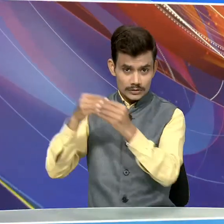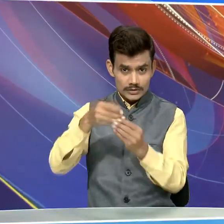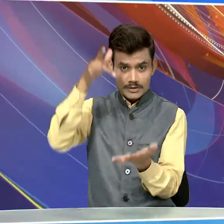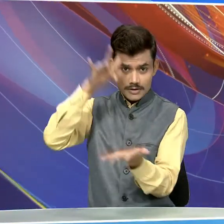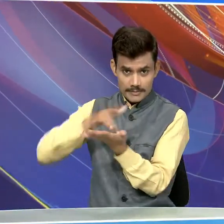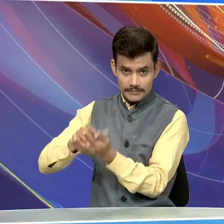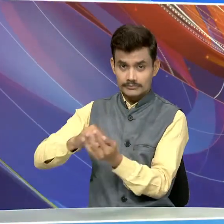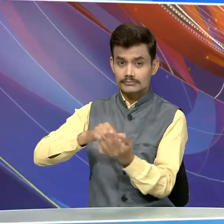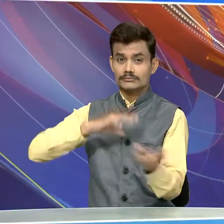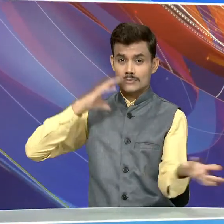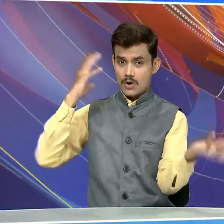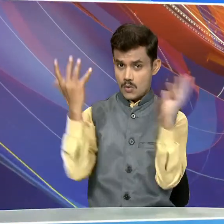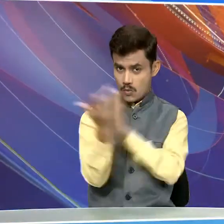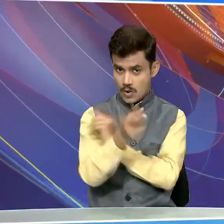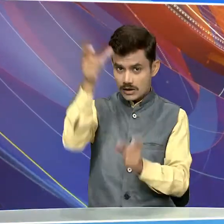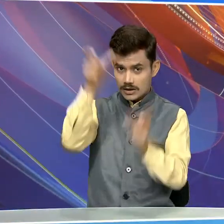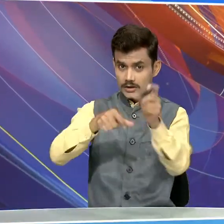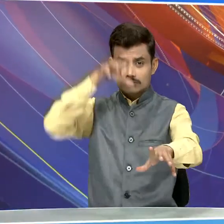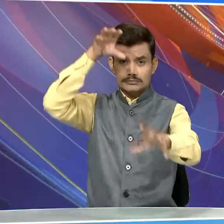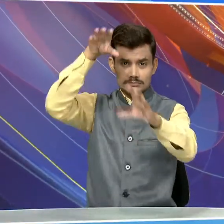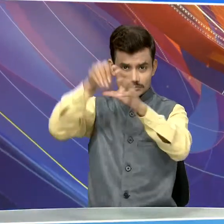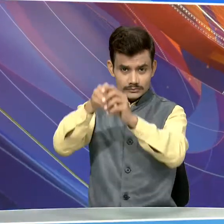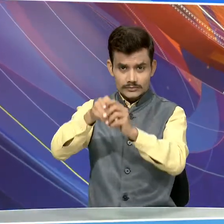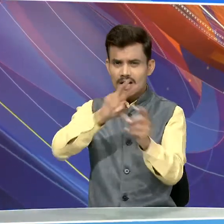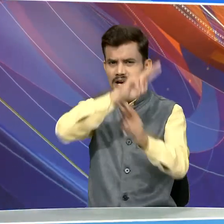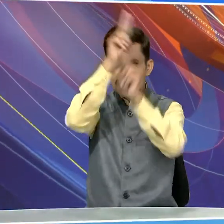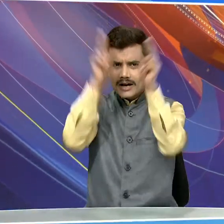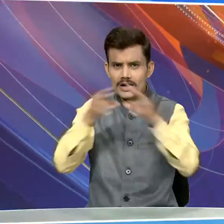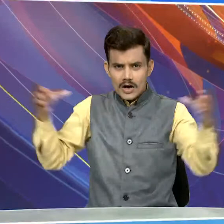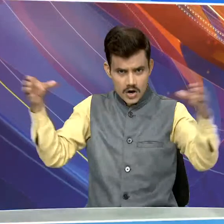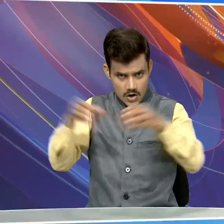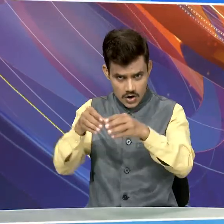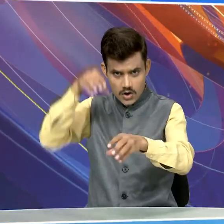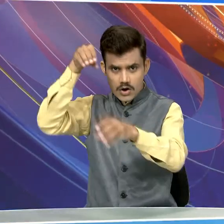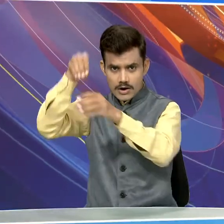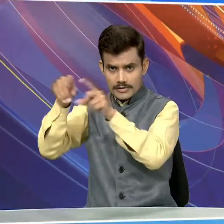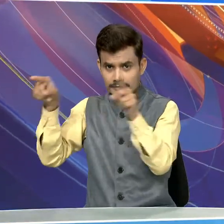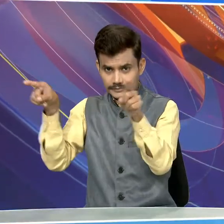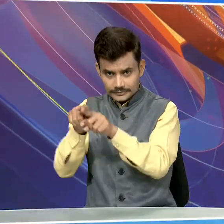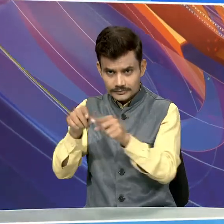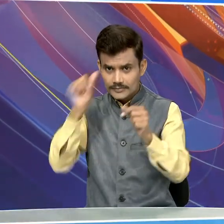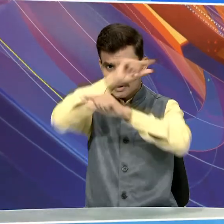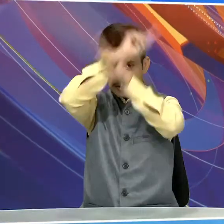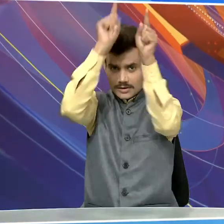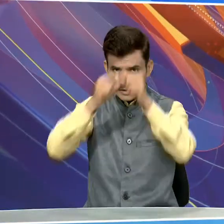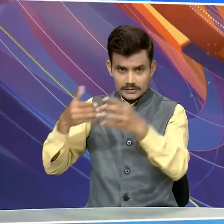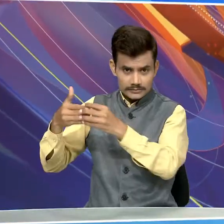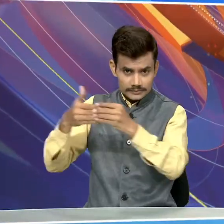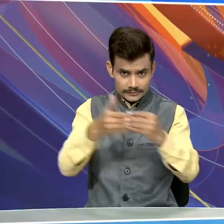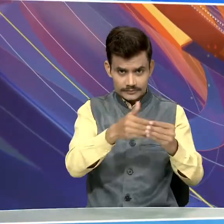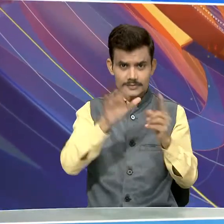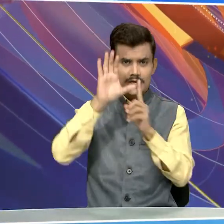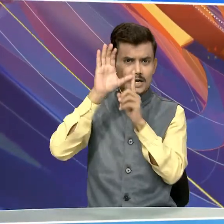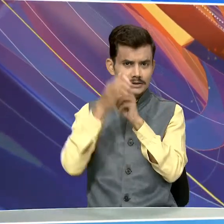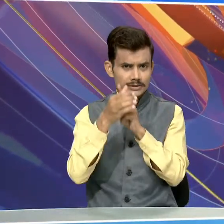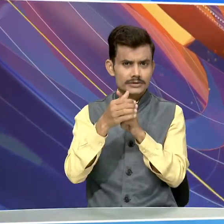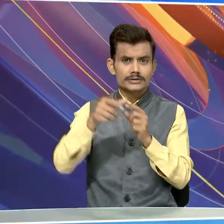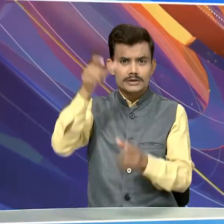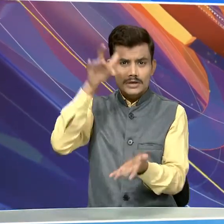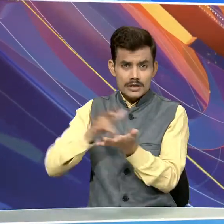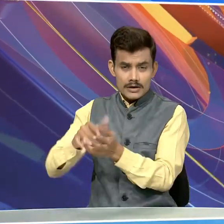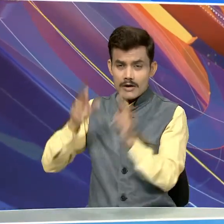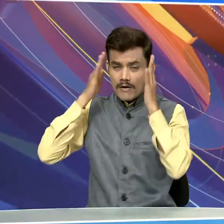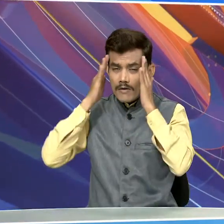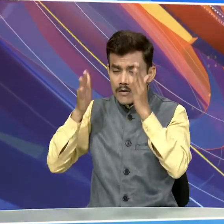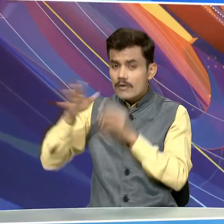अतिथि देशों और अंतर्राष्ट्रीय संगठनों के प्रतिनिधि भाग ले रहे हैं। भारत ने संस्कृति कार्य समूह के लिए 4